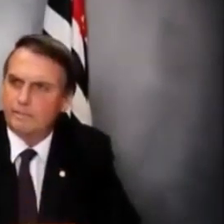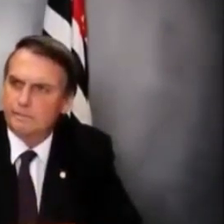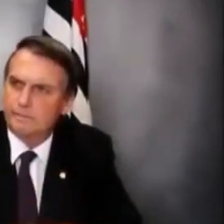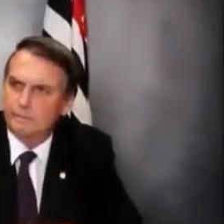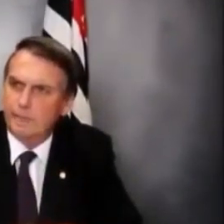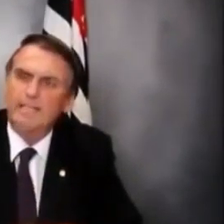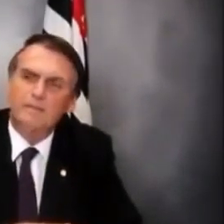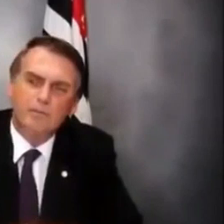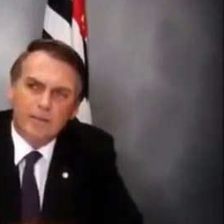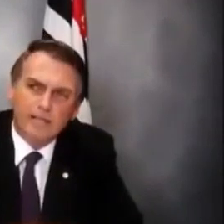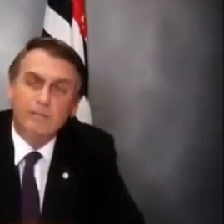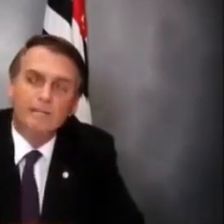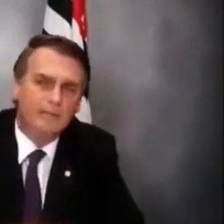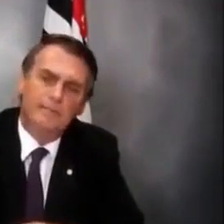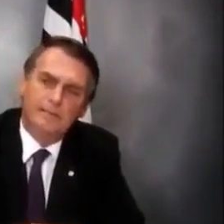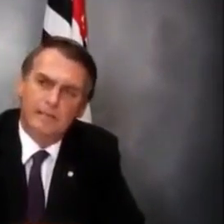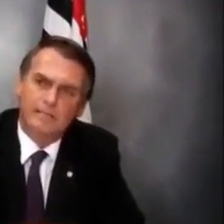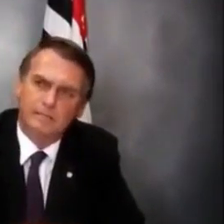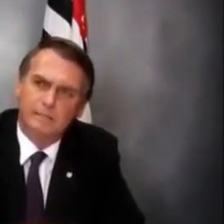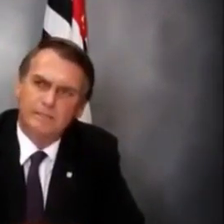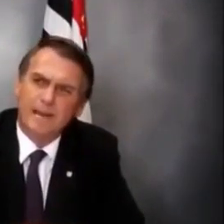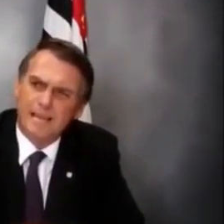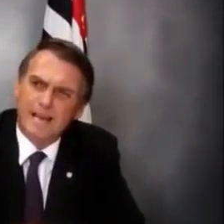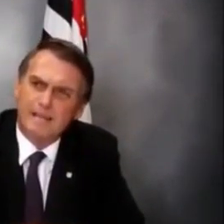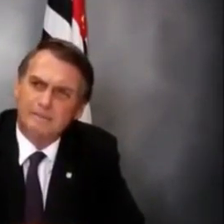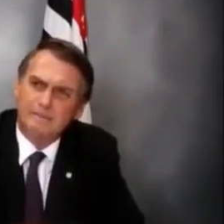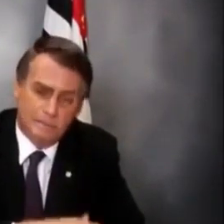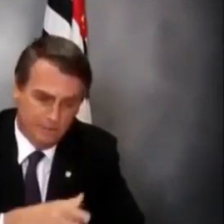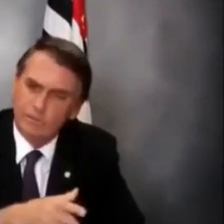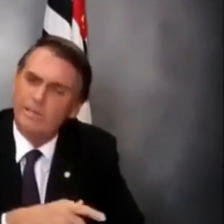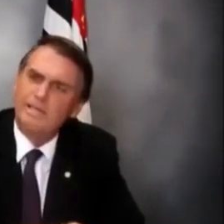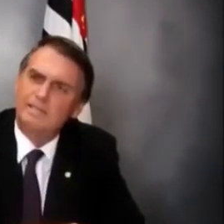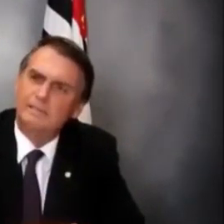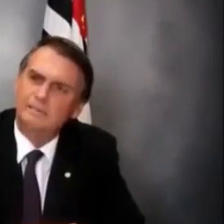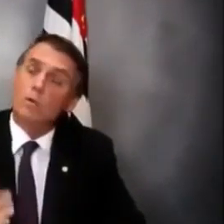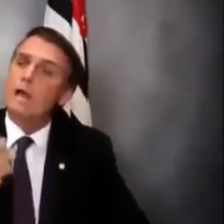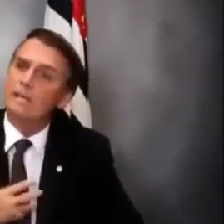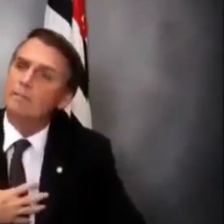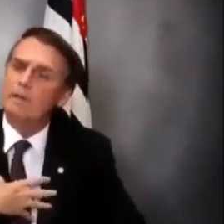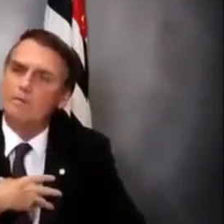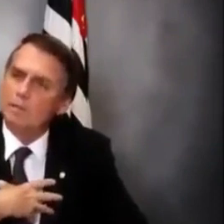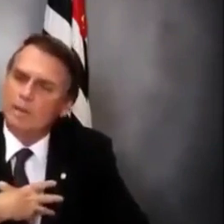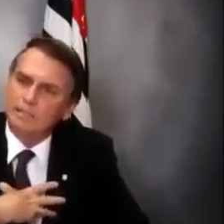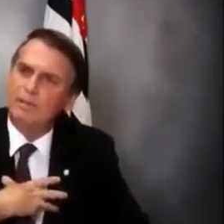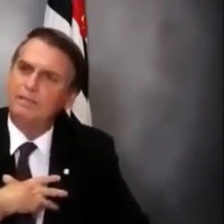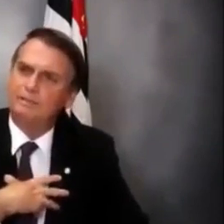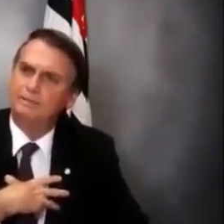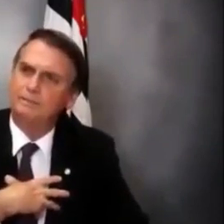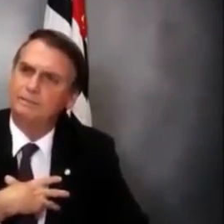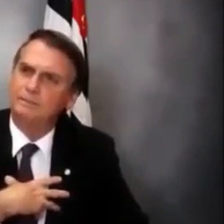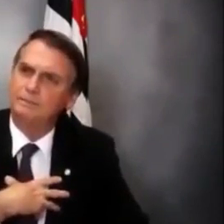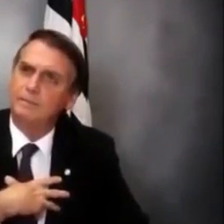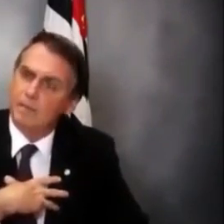sei o que é garimpo. A dificuldade que um garimpeiro tem pela frente, malária, violência. O garimpo, de vez em quando, eu pratico